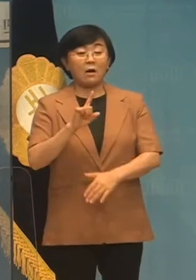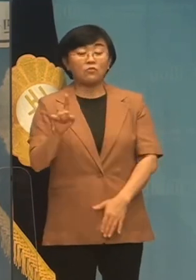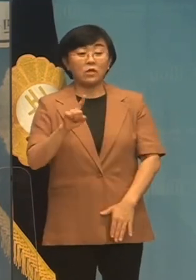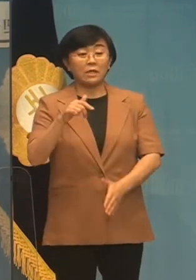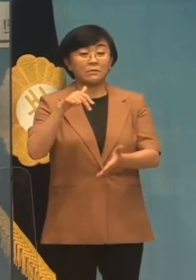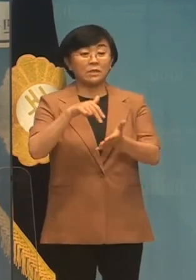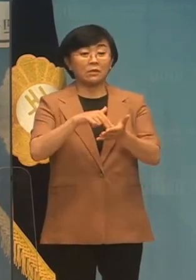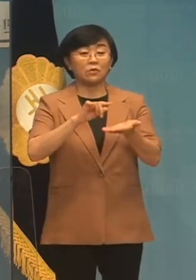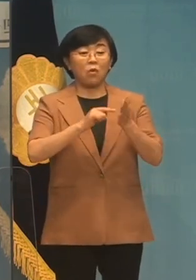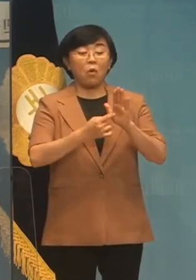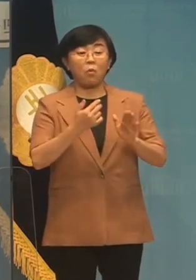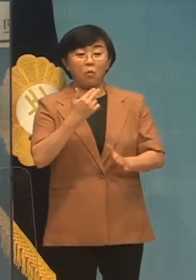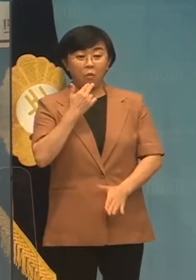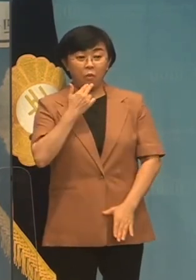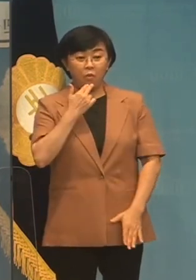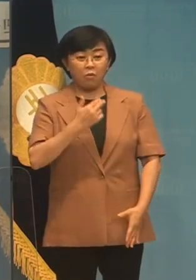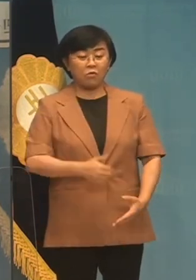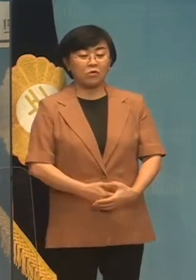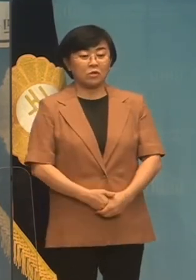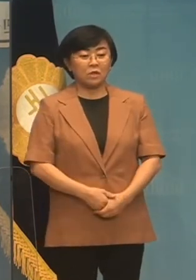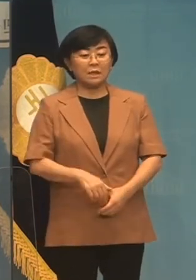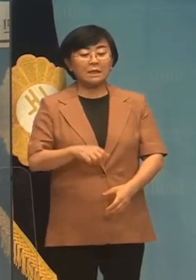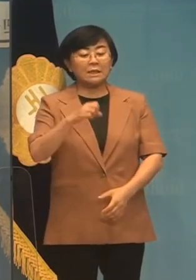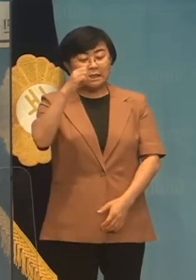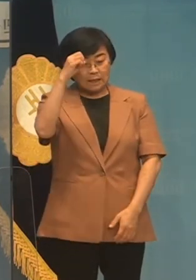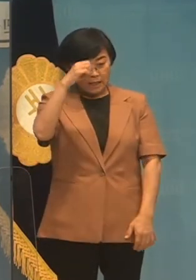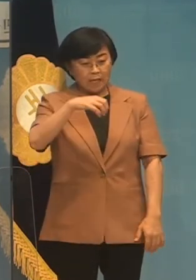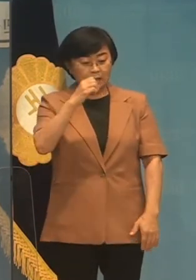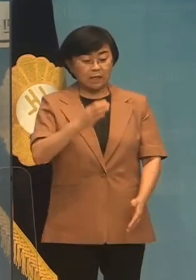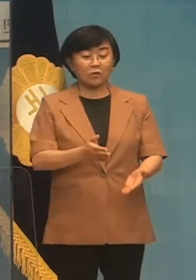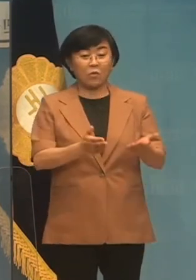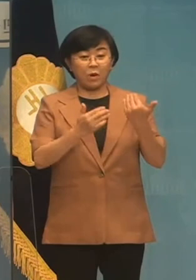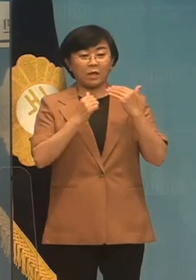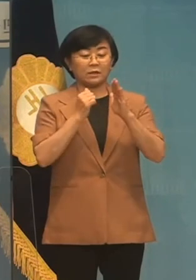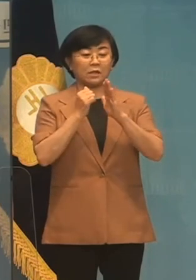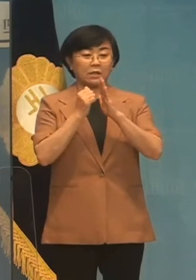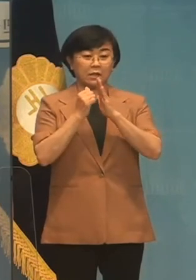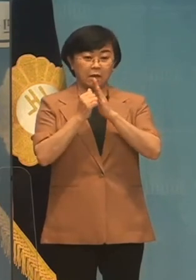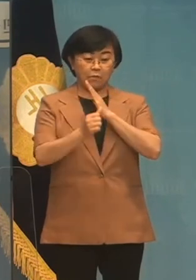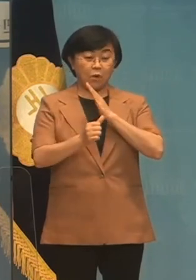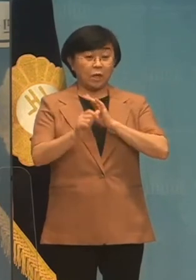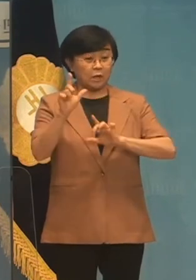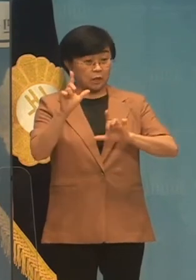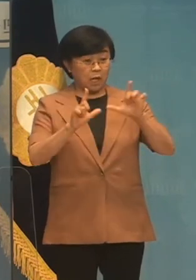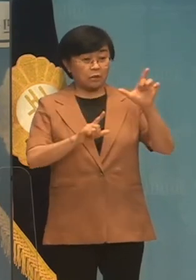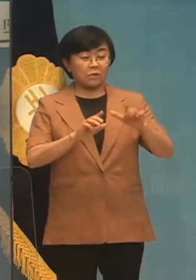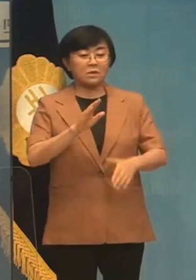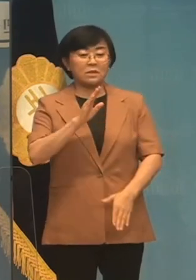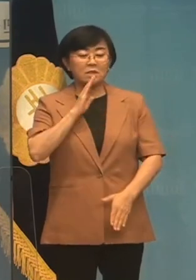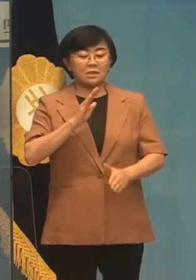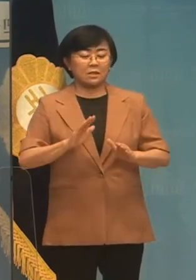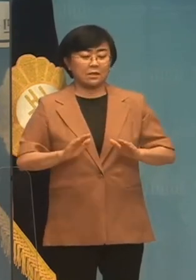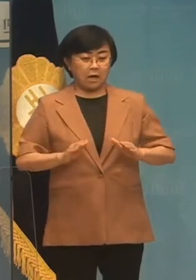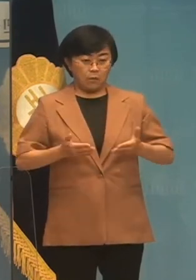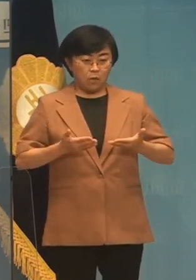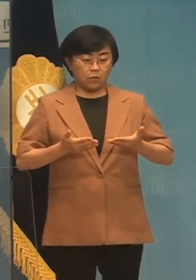아무런 입장도 내놓지 않고 우물쭈물하고 있는 이 대표의 태도는 참으로